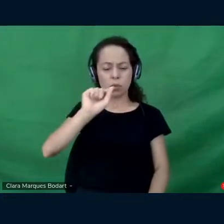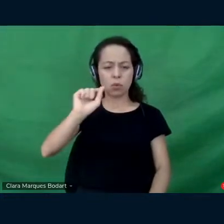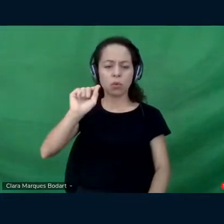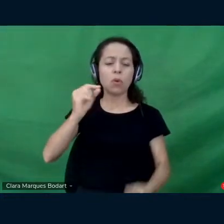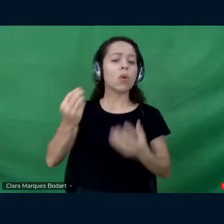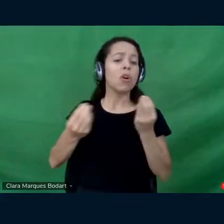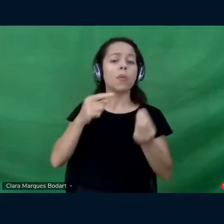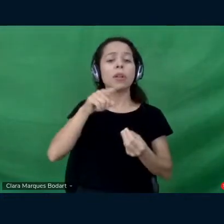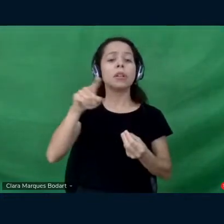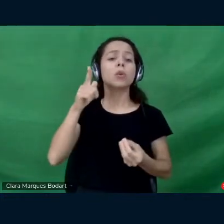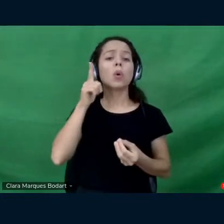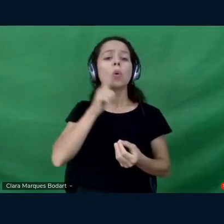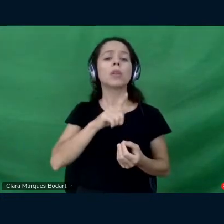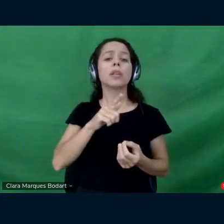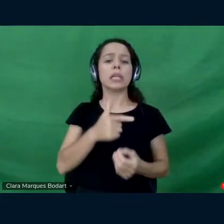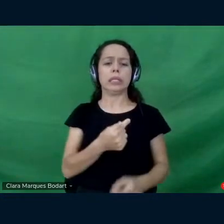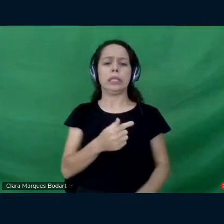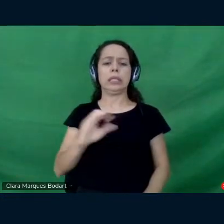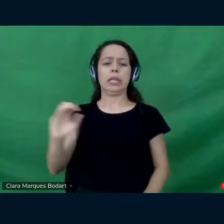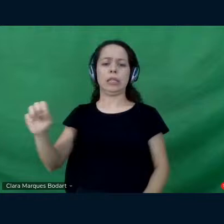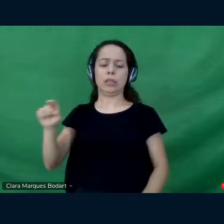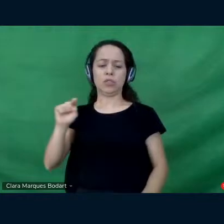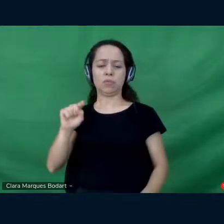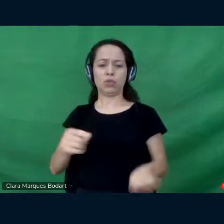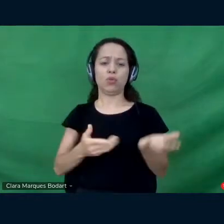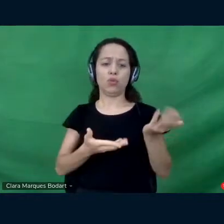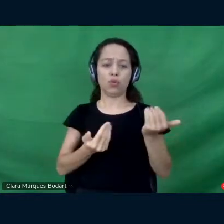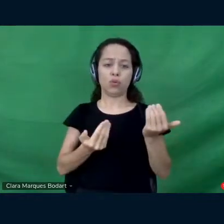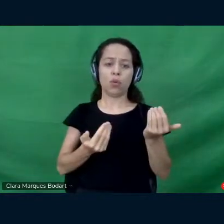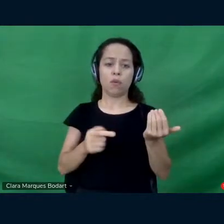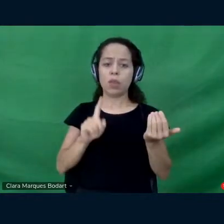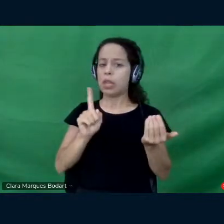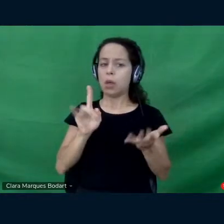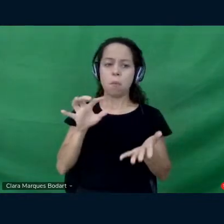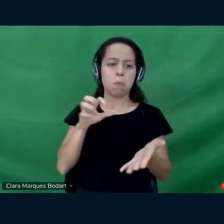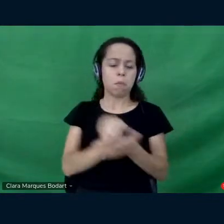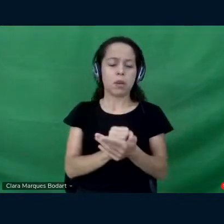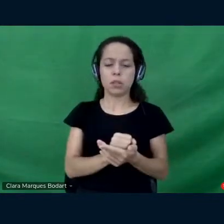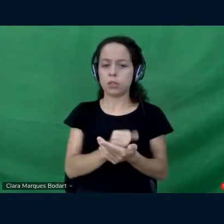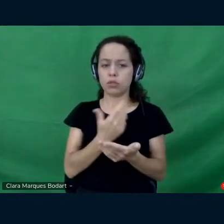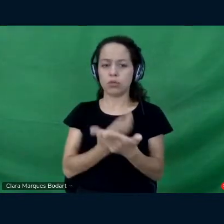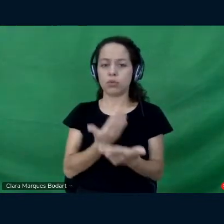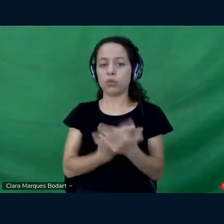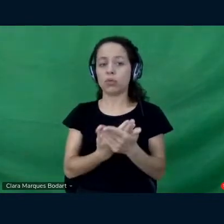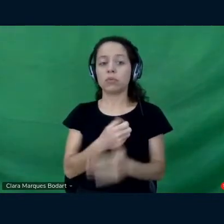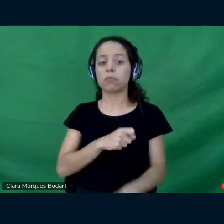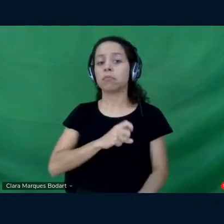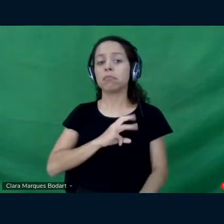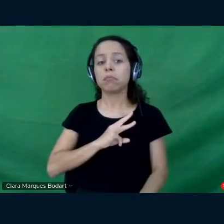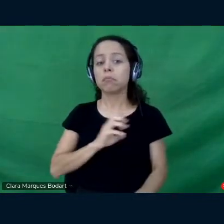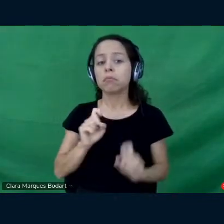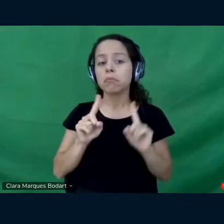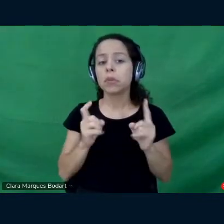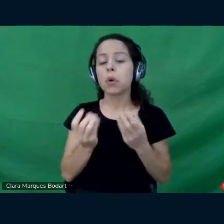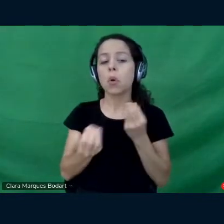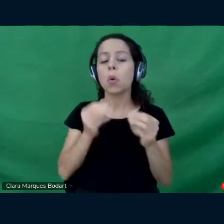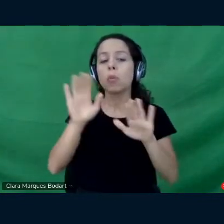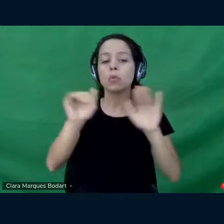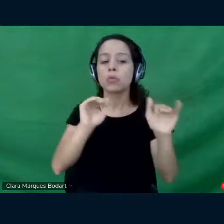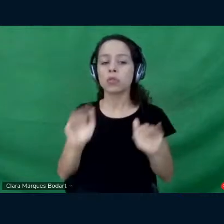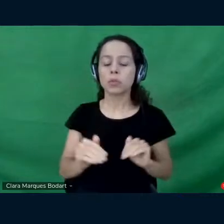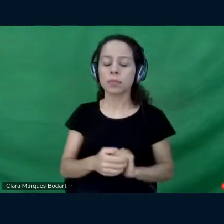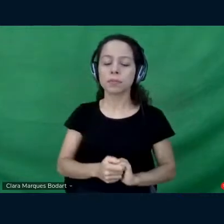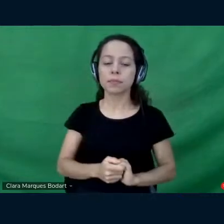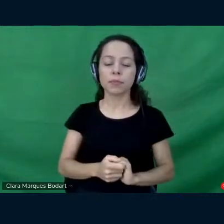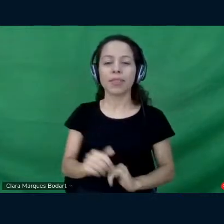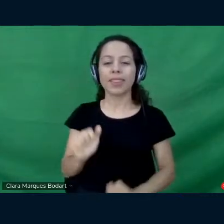e 17 anos que não estão matriculados no ensino médio? André Mota pergunta sobre a